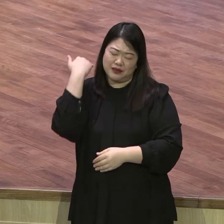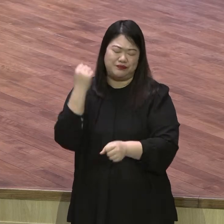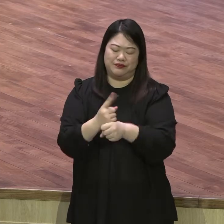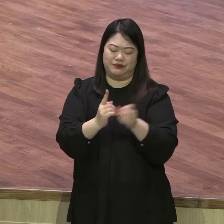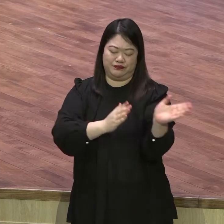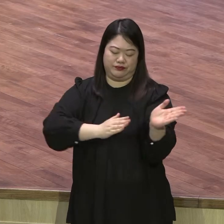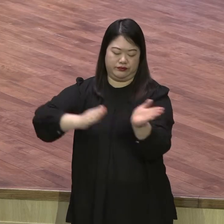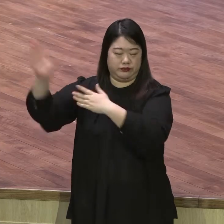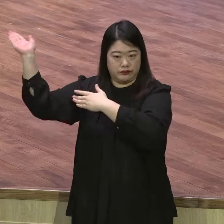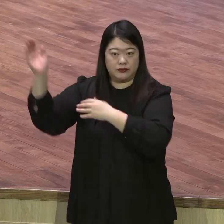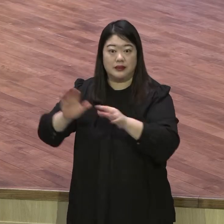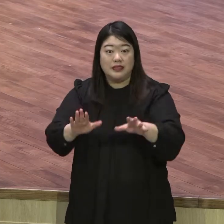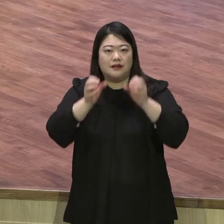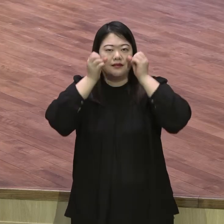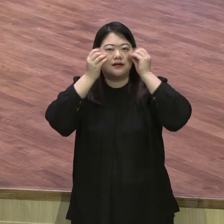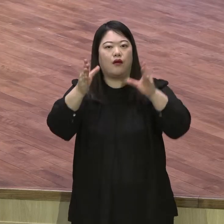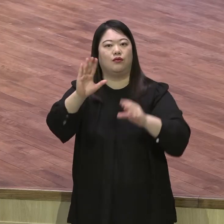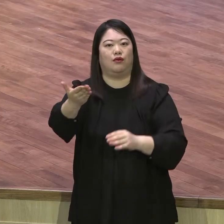되었도다.